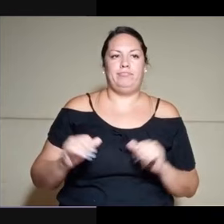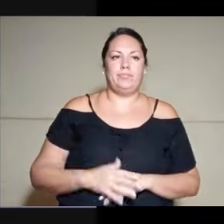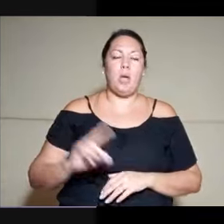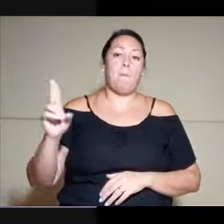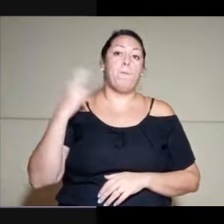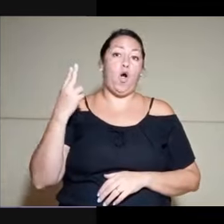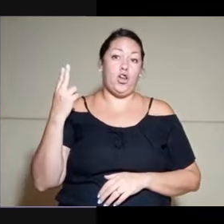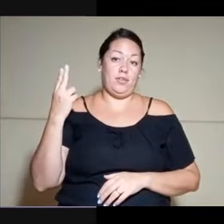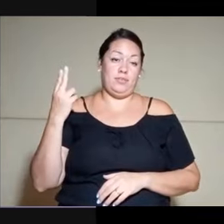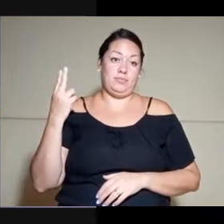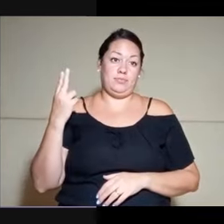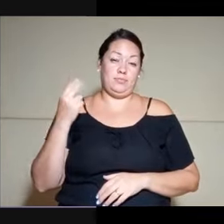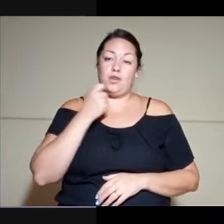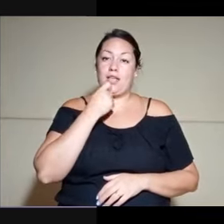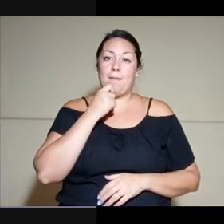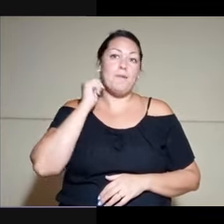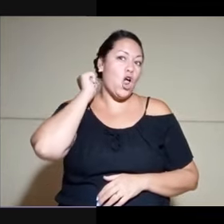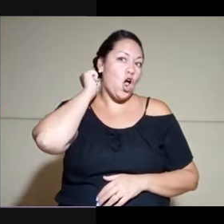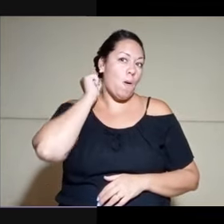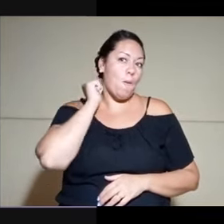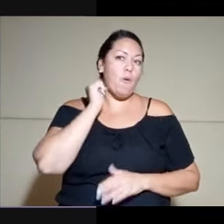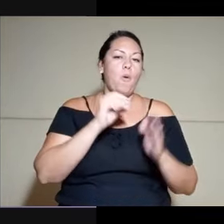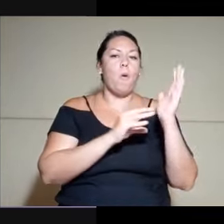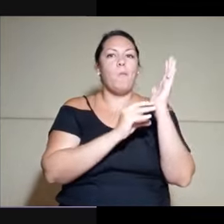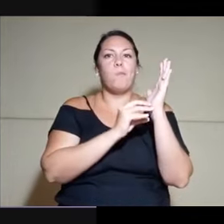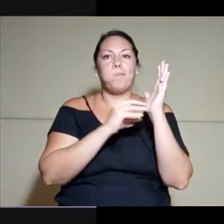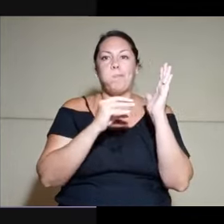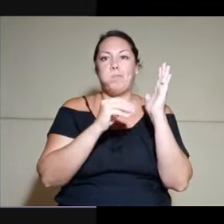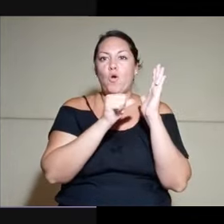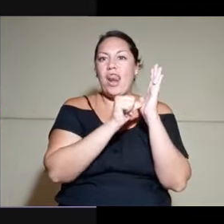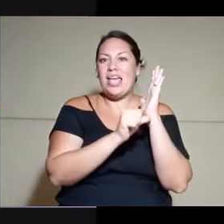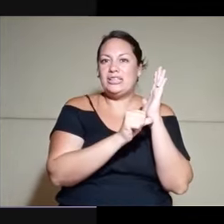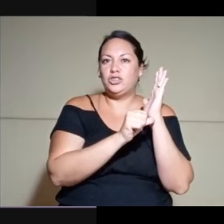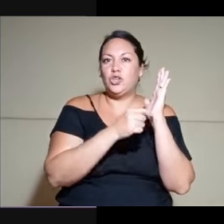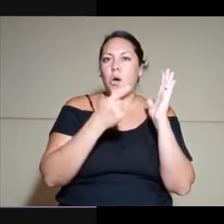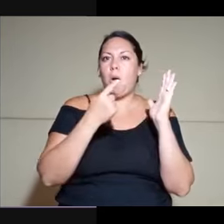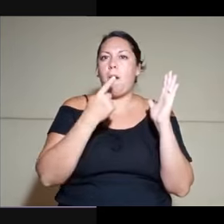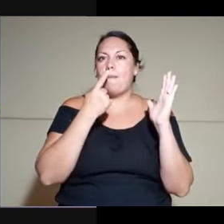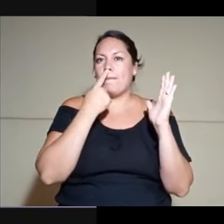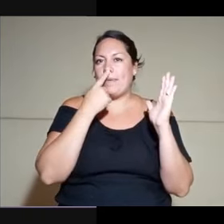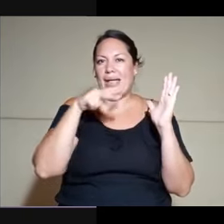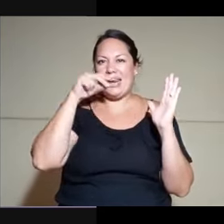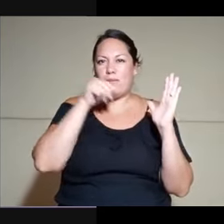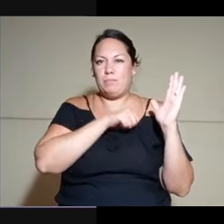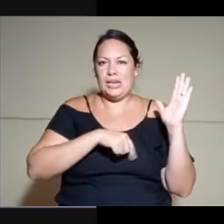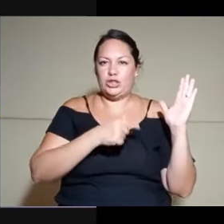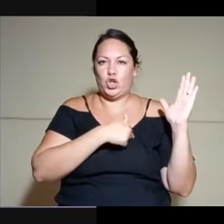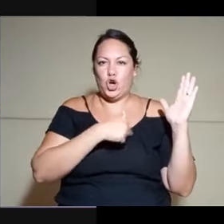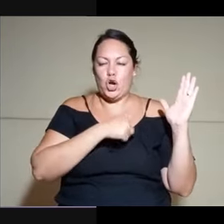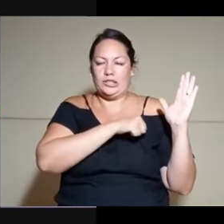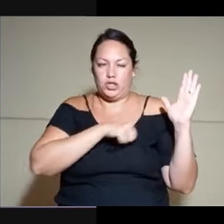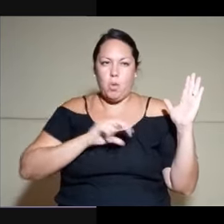producen severos daños en la salud, en el cuerpo, desde la muerte, con la lesión del bulbo, la